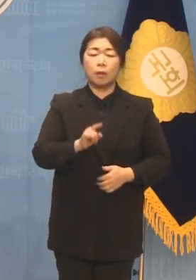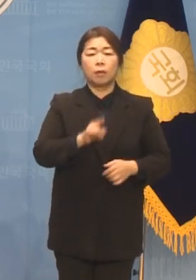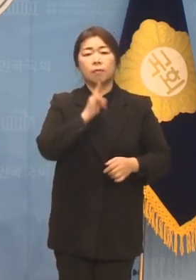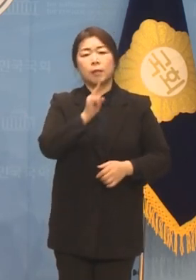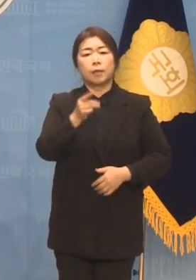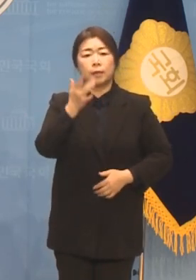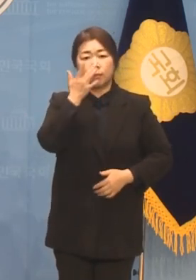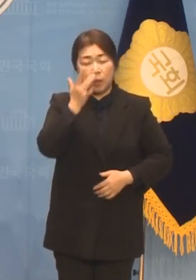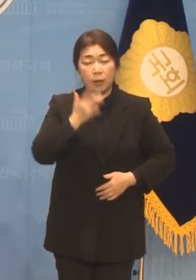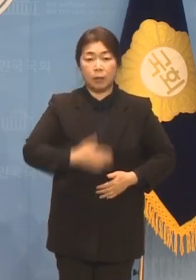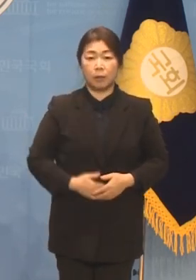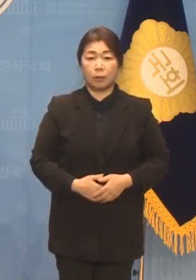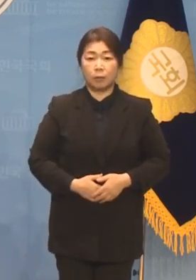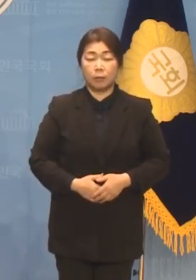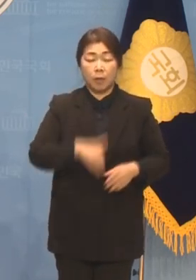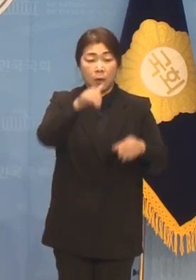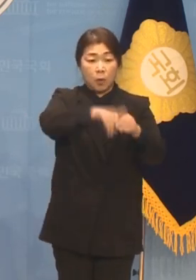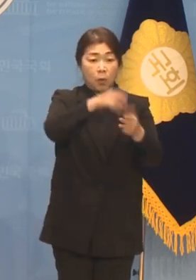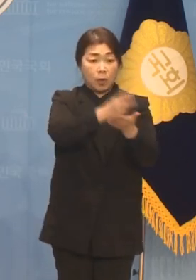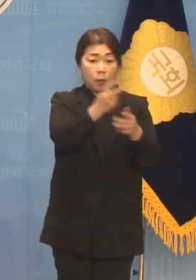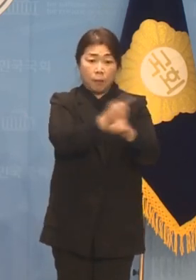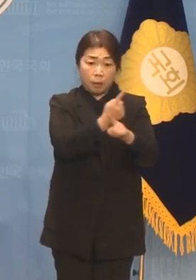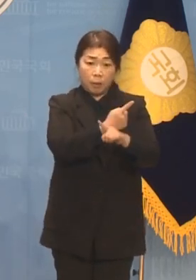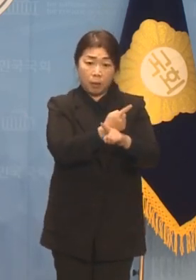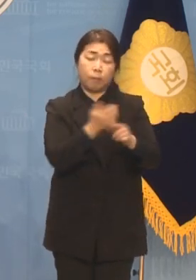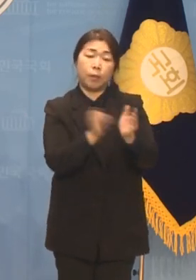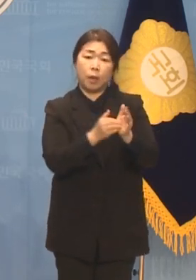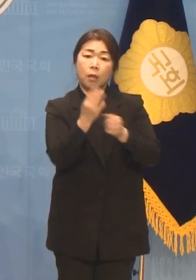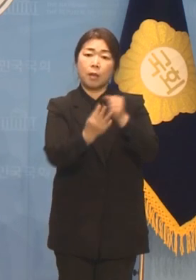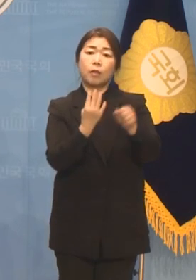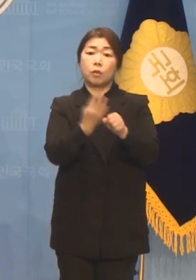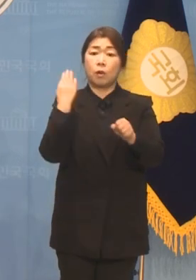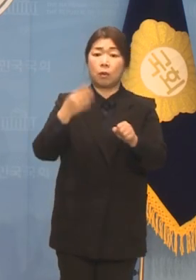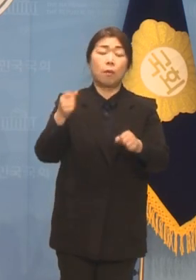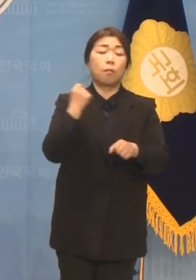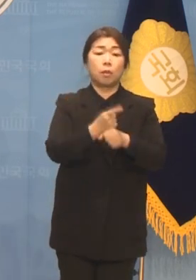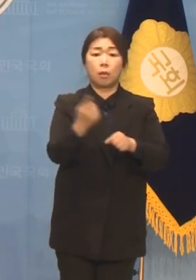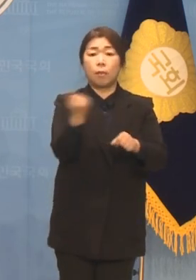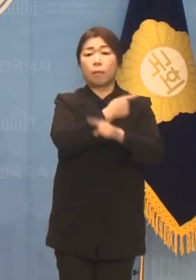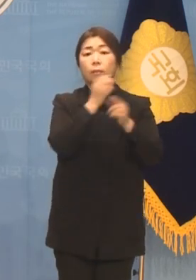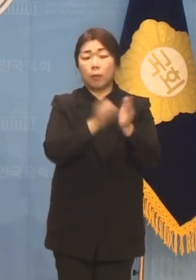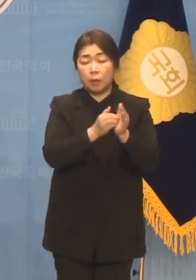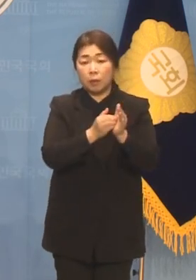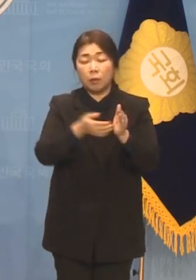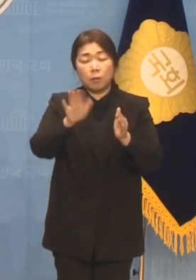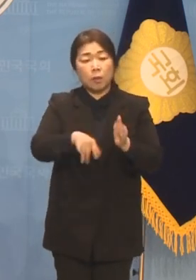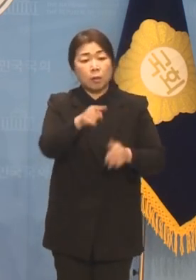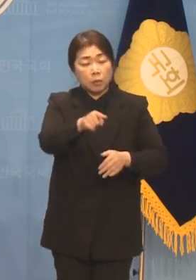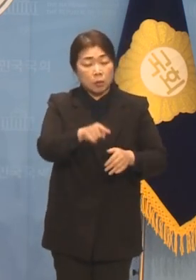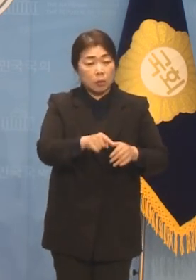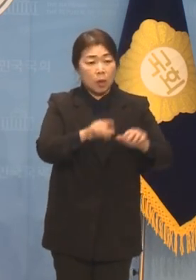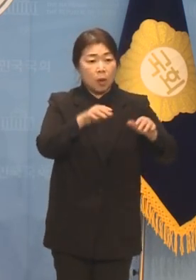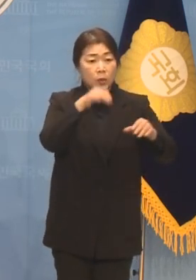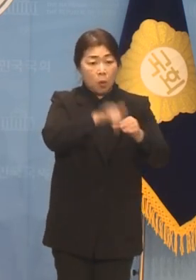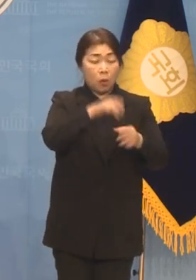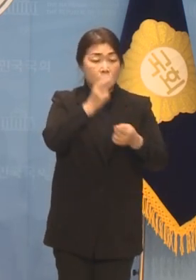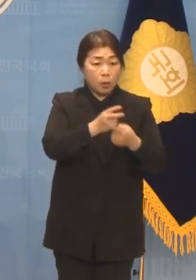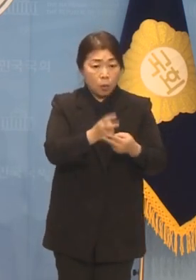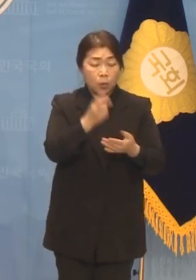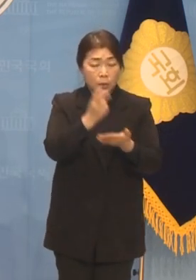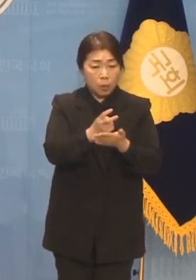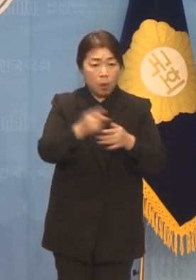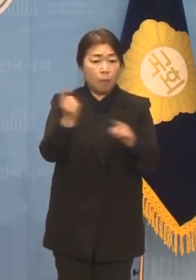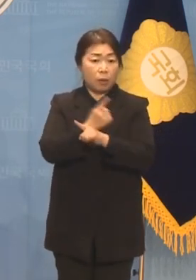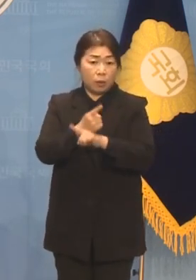선거제도가 바뀐 지 4년이 지난 지금까지도 이 간단한 논리를 이해하는 것이 어렵다면 지금이라도 국정 운영의